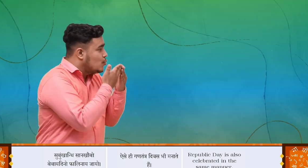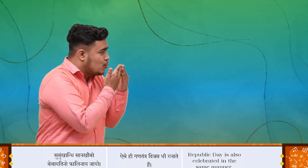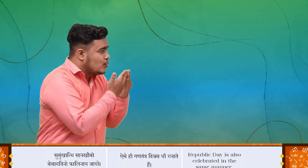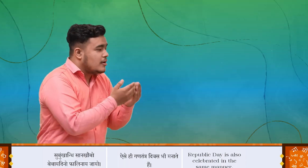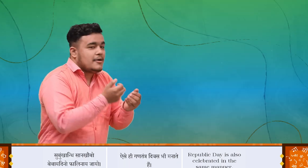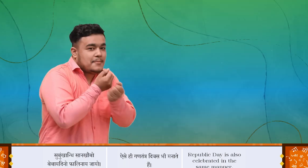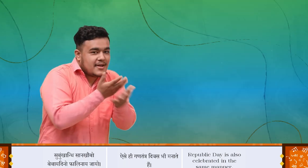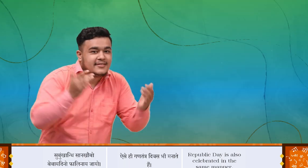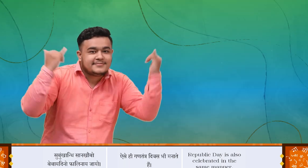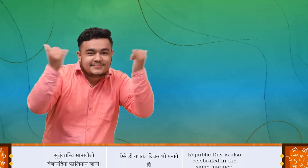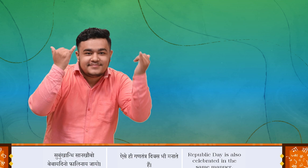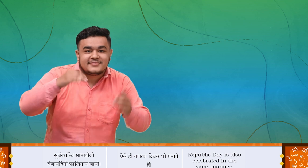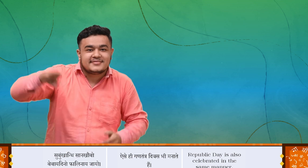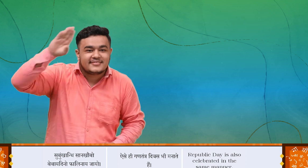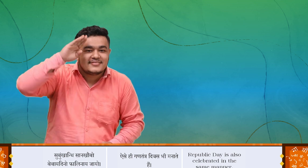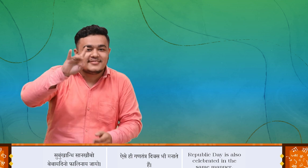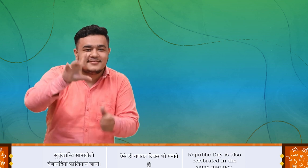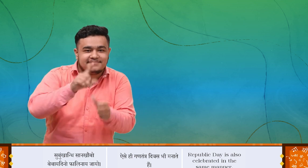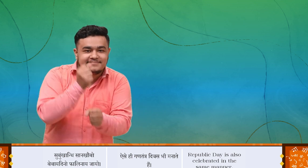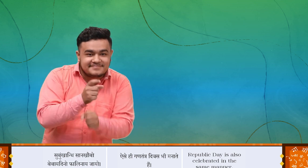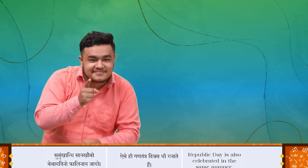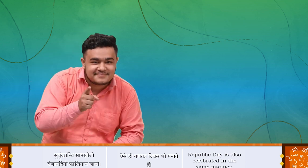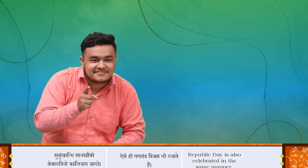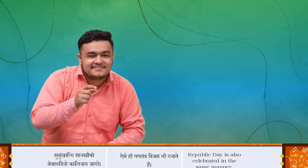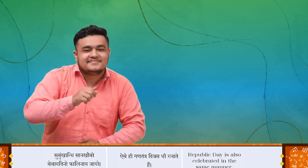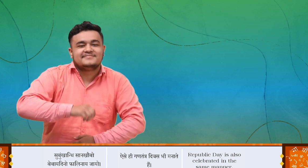सुबुंखान्थि सानखौबो बेबायदिनो फालिनाय जायो।